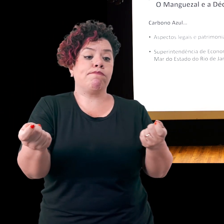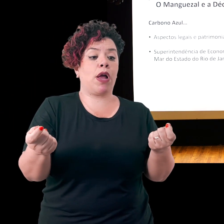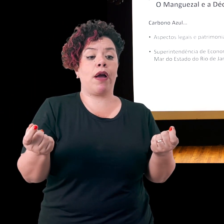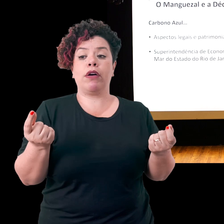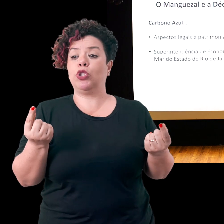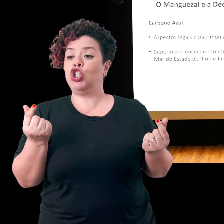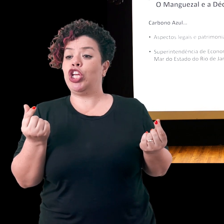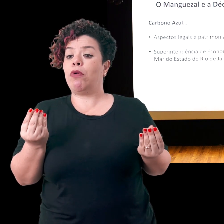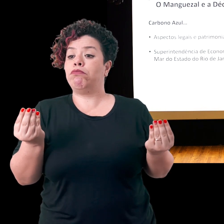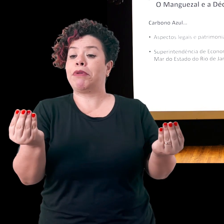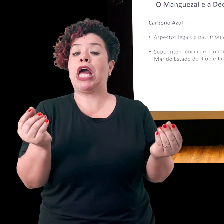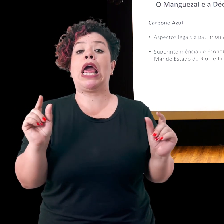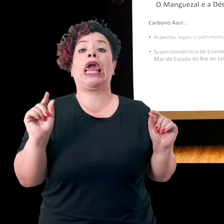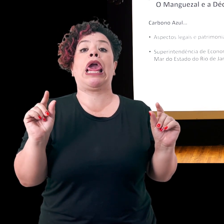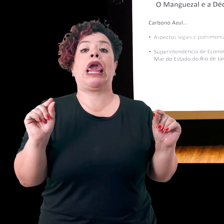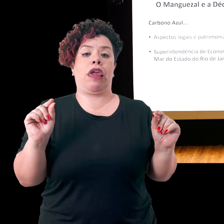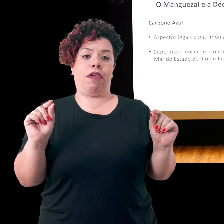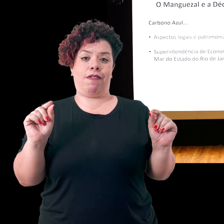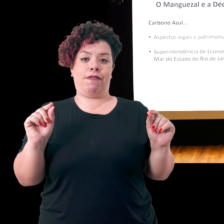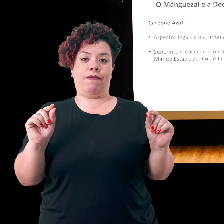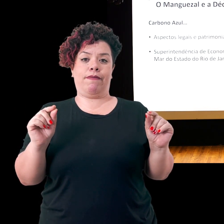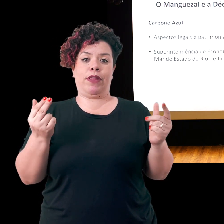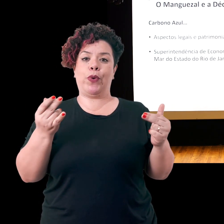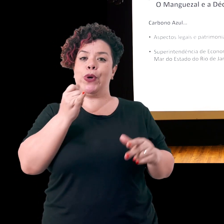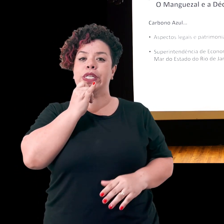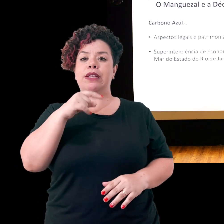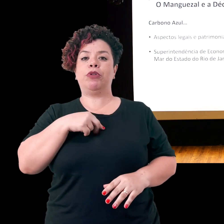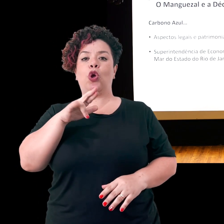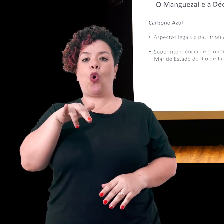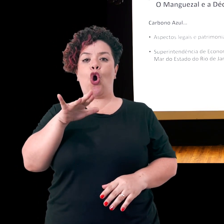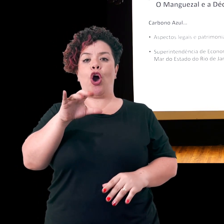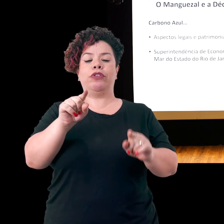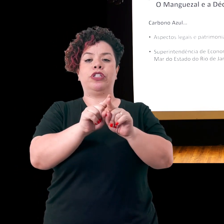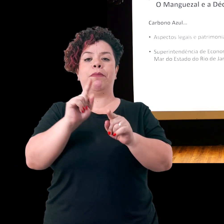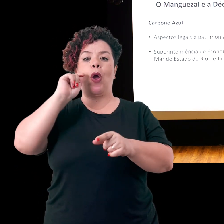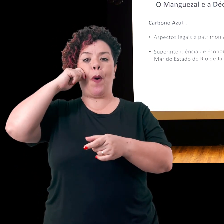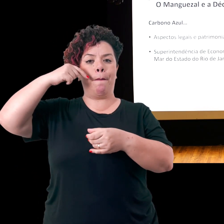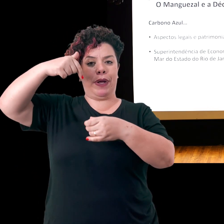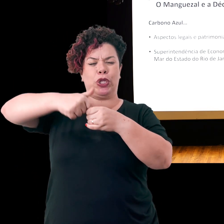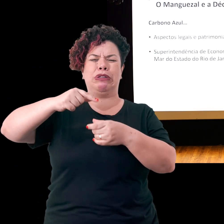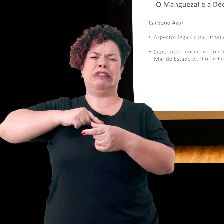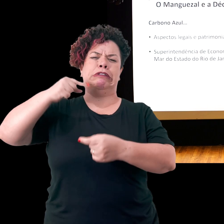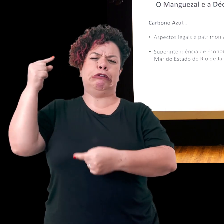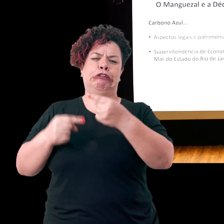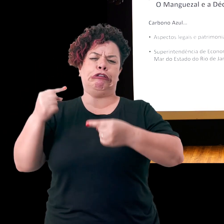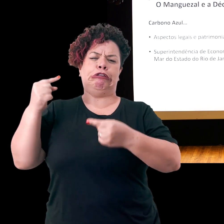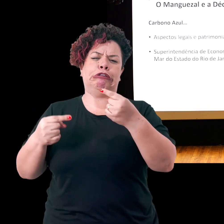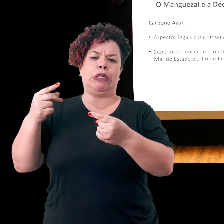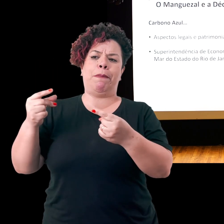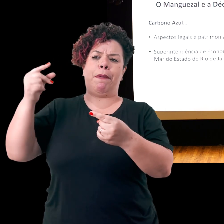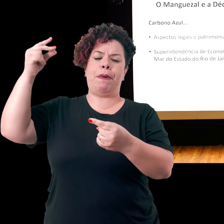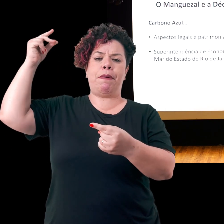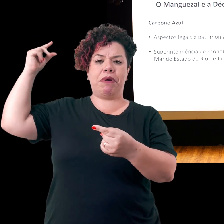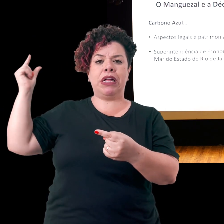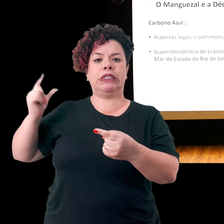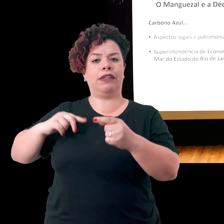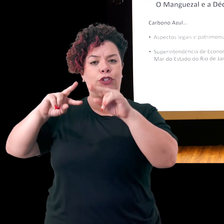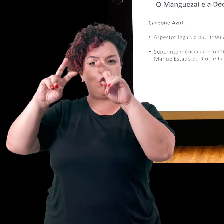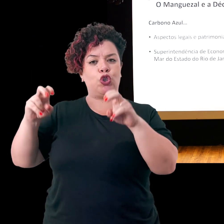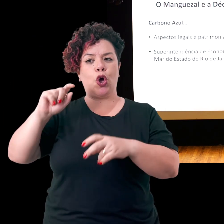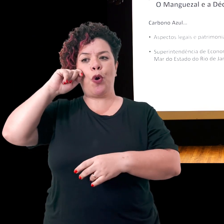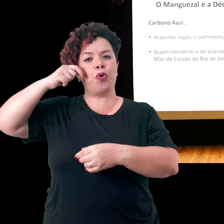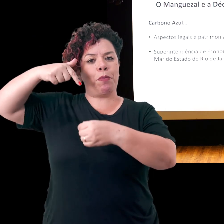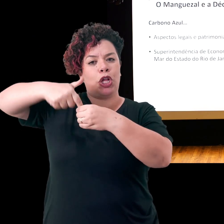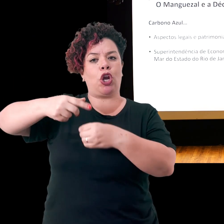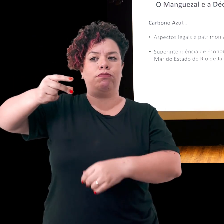ele pode ser distribuído de forma a como os royalties do petróleo, e isso foi discutido muito na revisão dos royalties do petróleo,